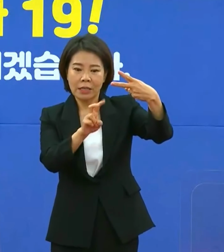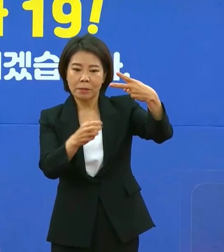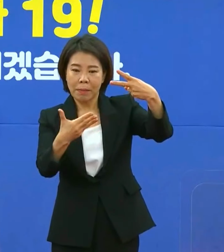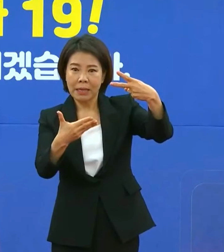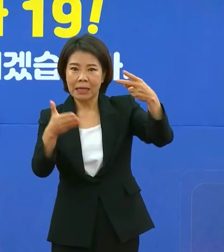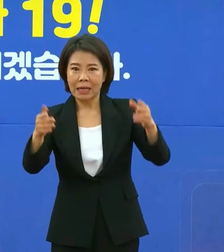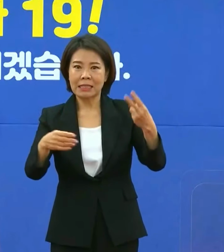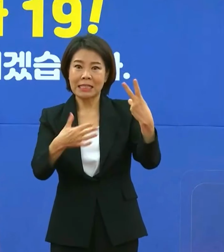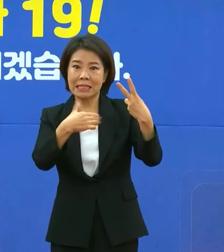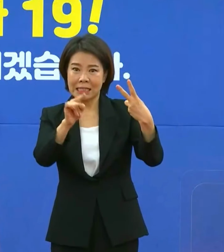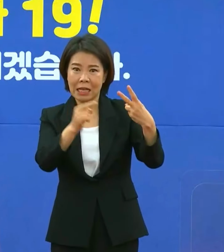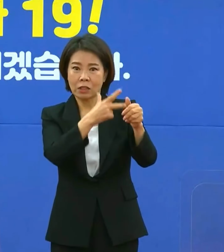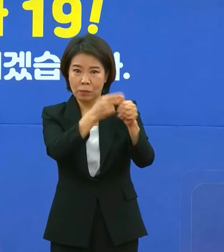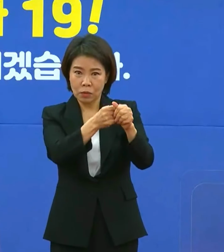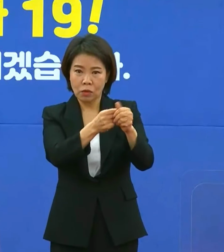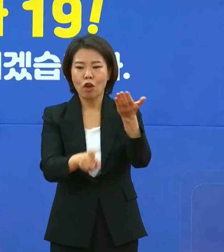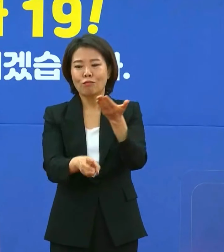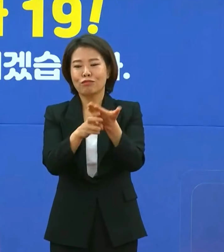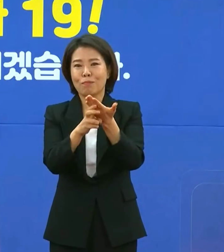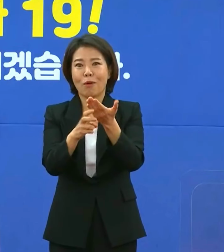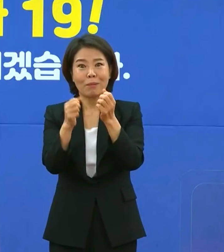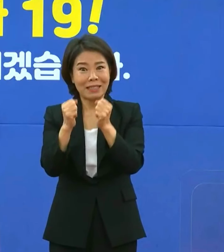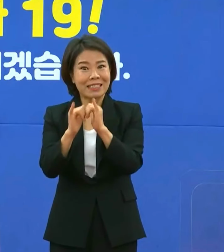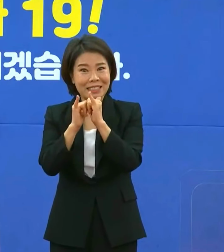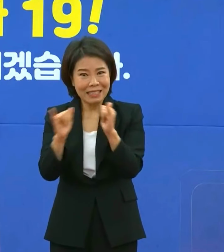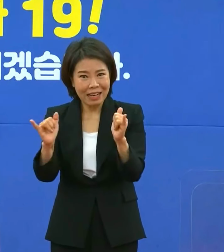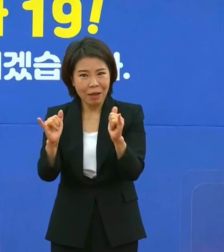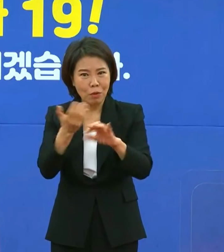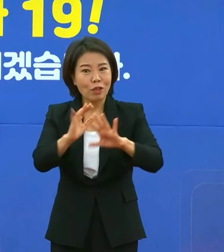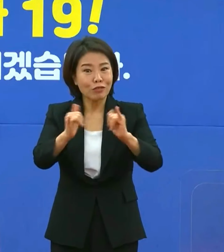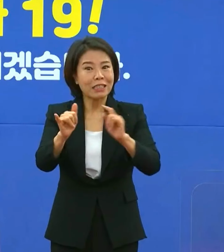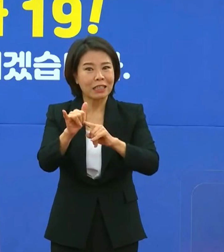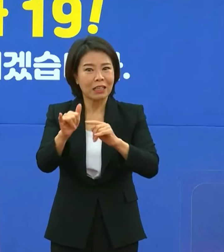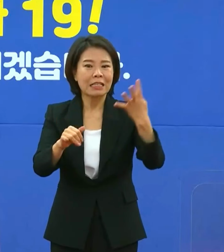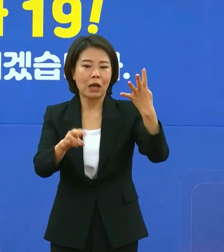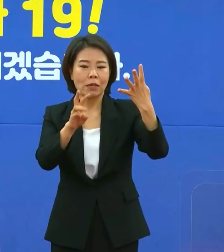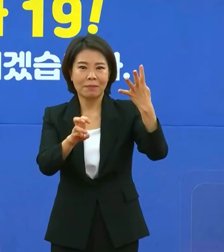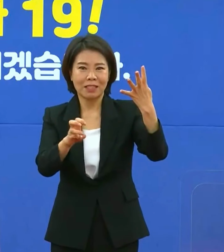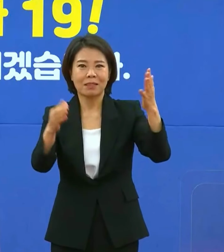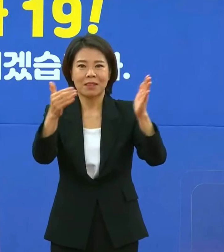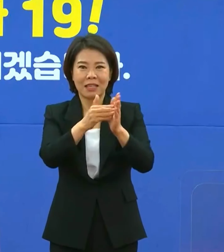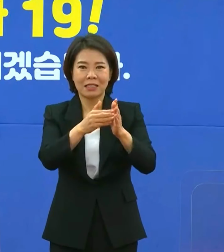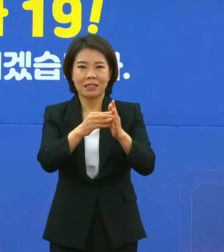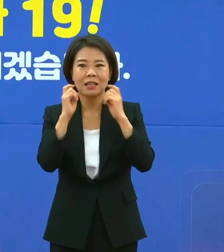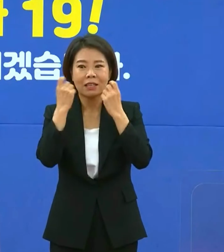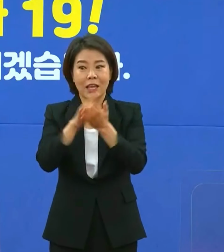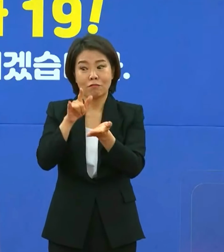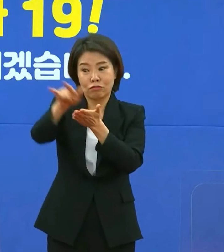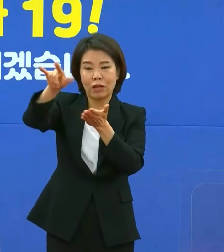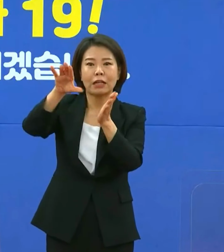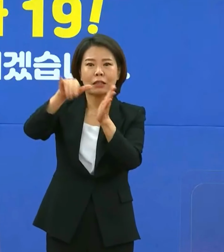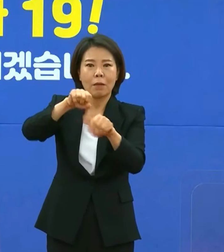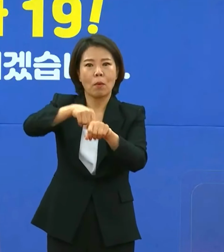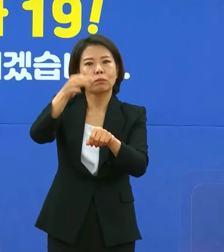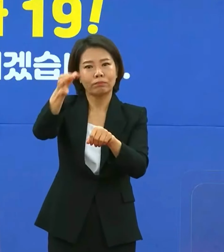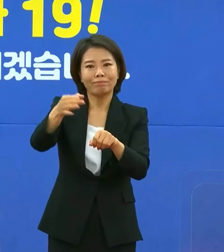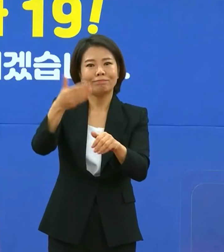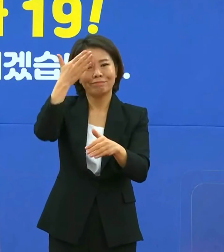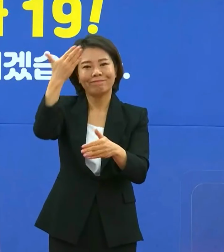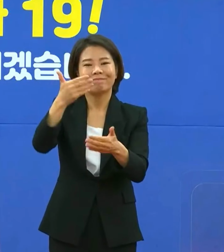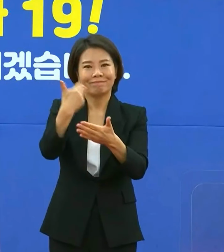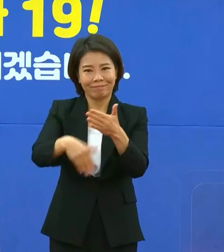2차 접종을 완료한 불법 체류 외국인이 4월 30일까지 자진 출국 c 에도 범칙금 면제 및